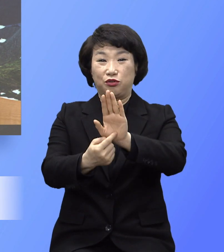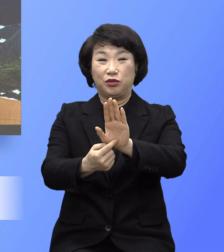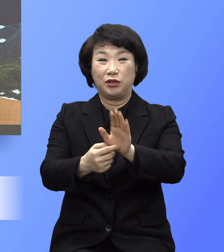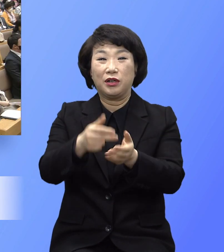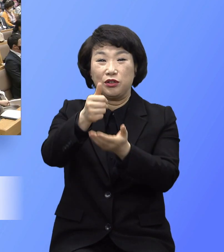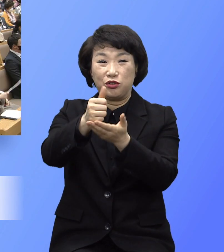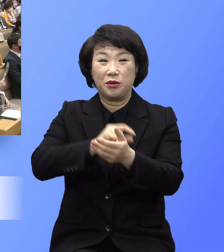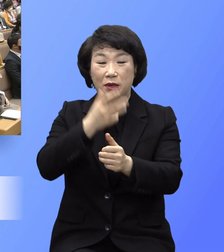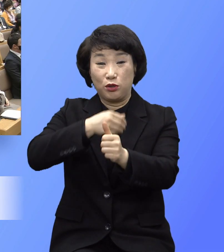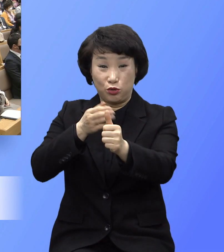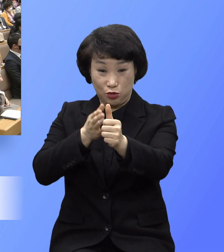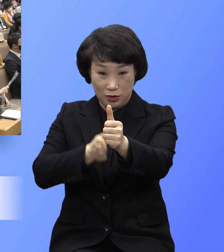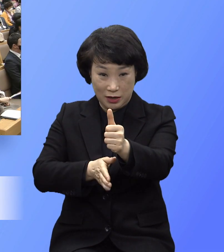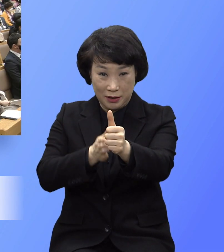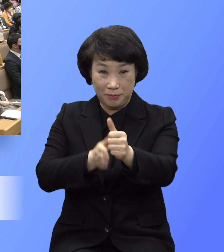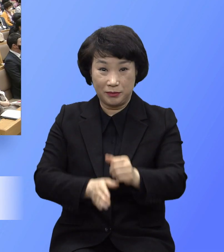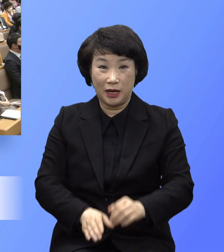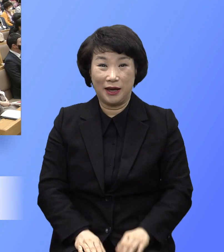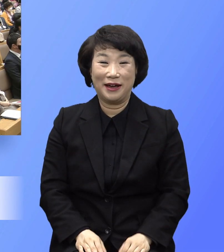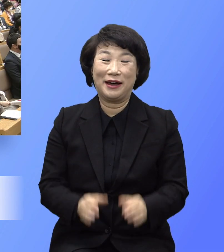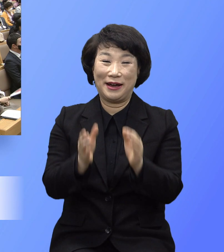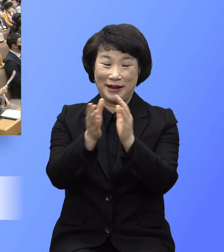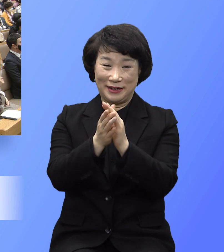이름으로 축원합니다.